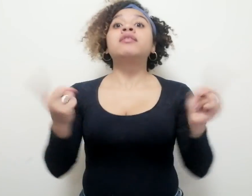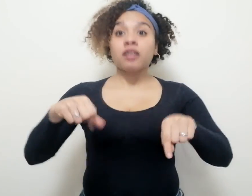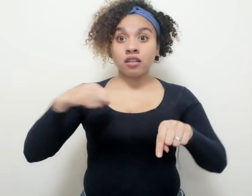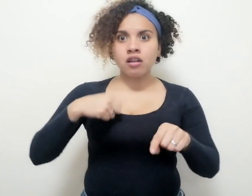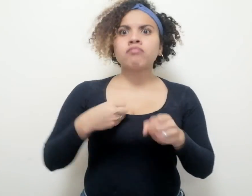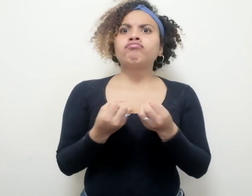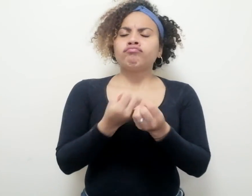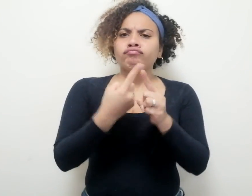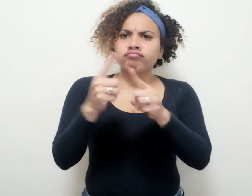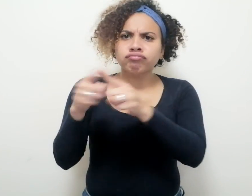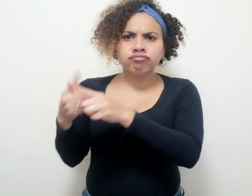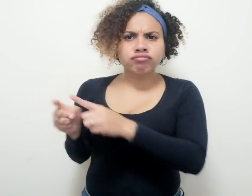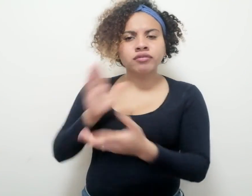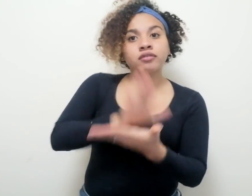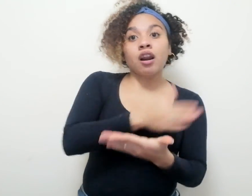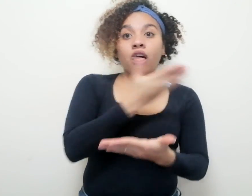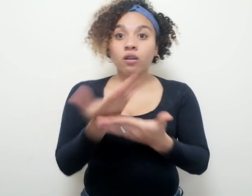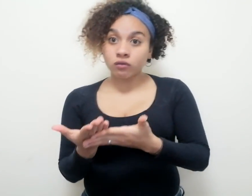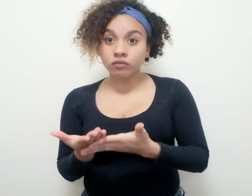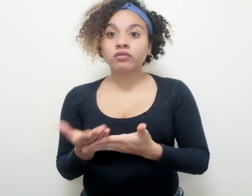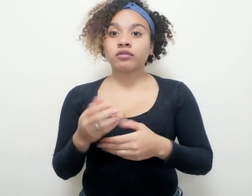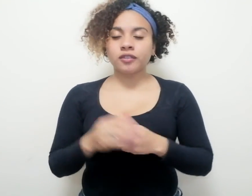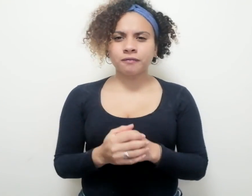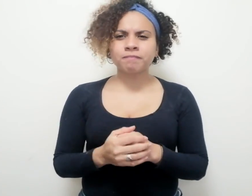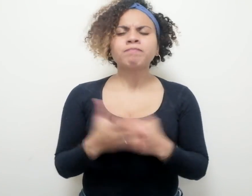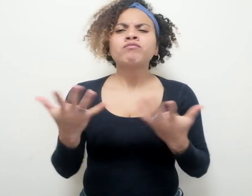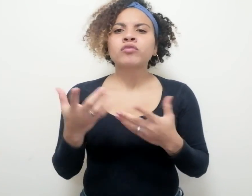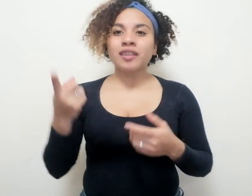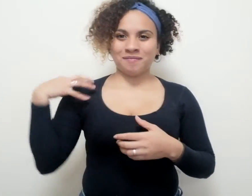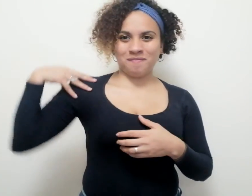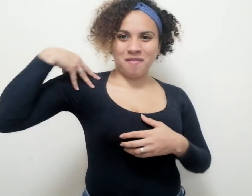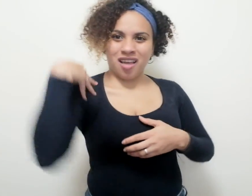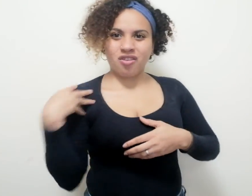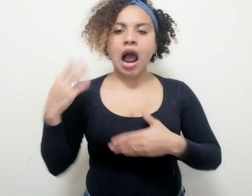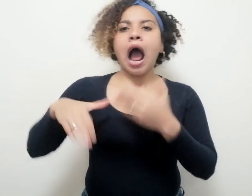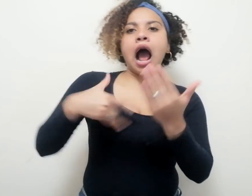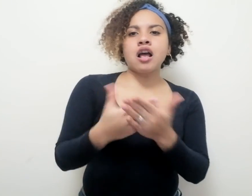gran variedad de traducciones, desde Platón hasta Louis